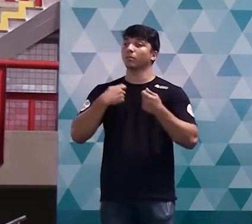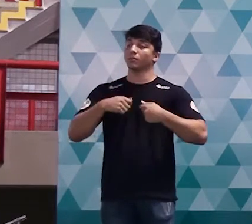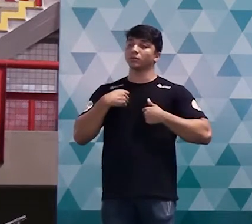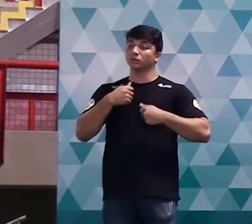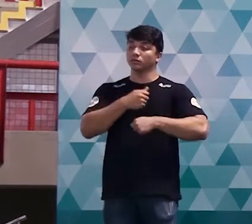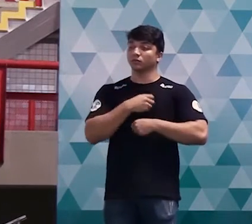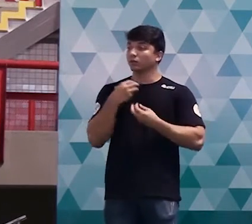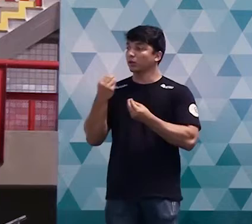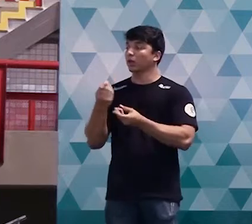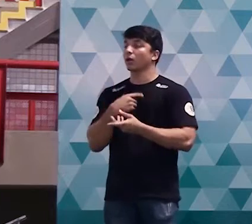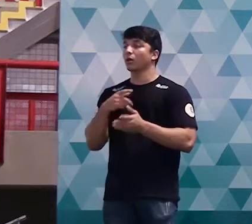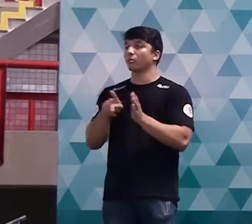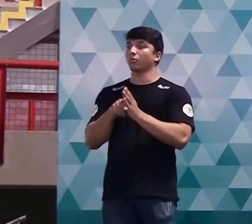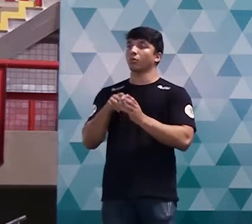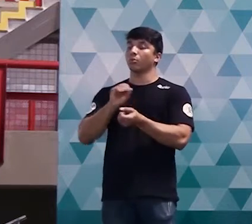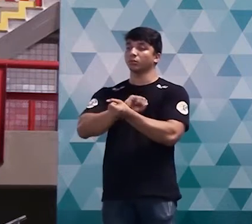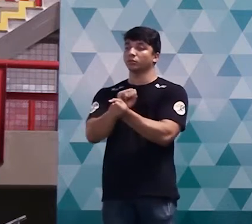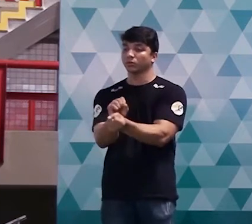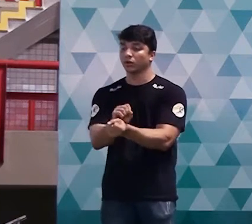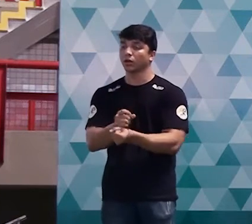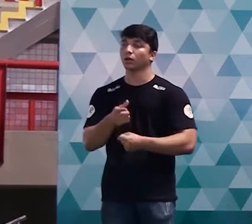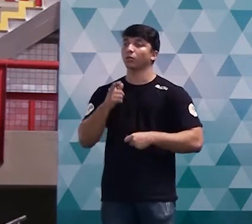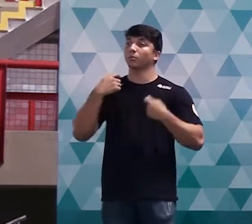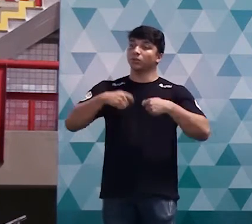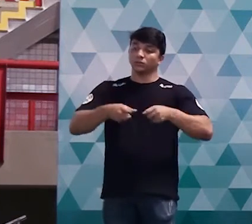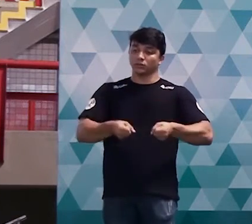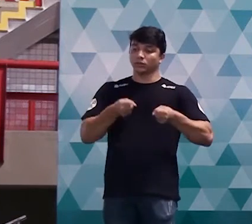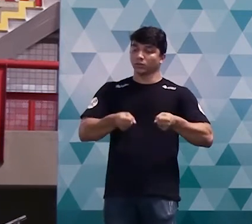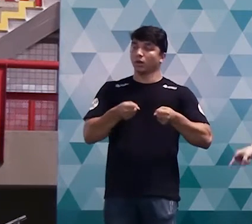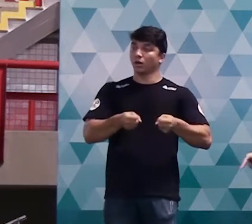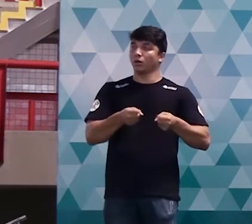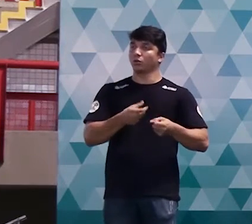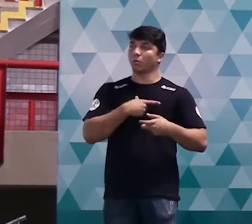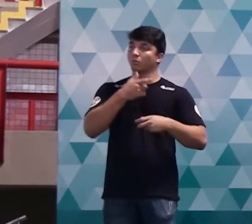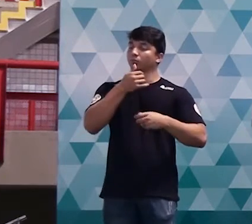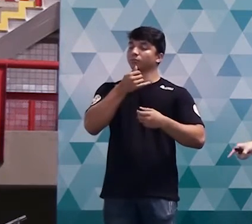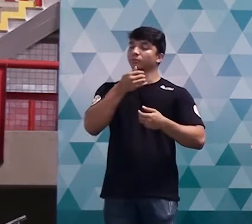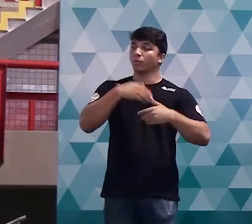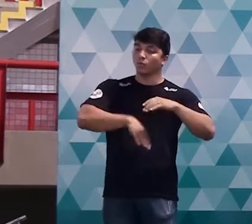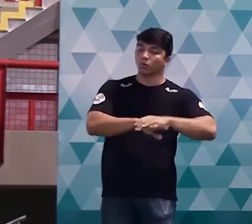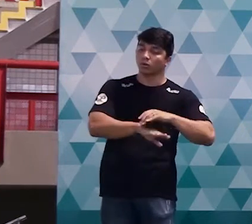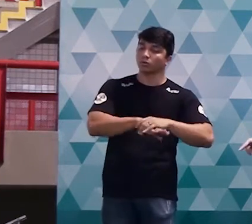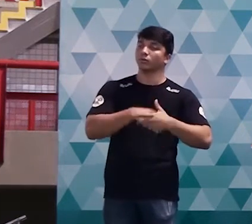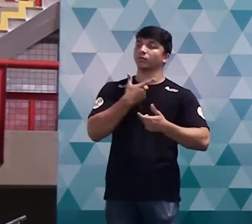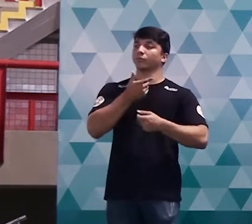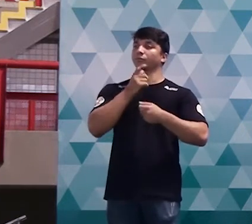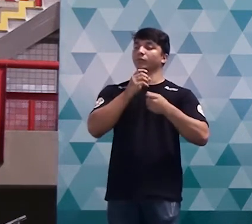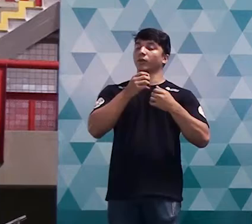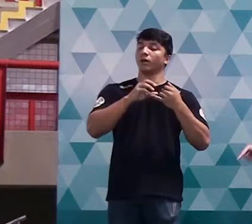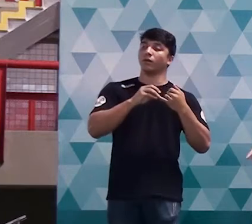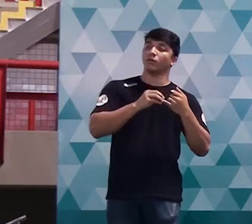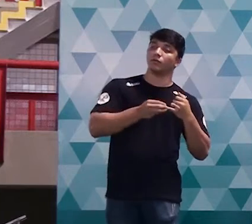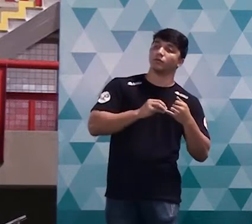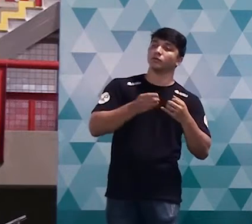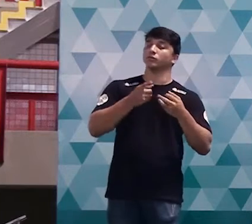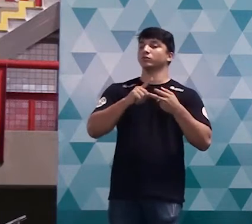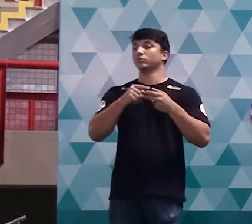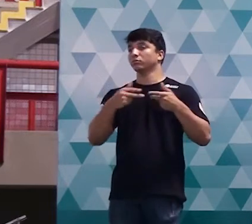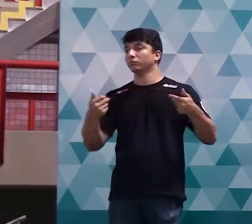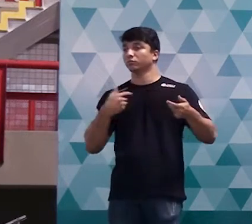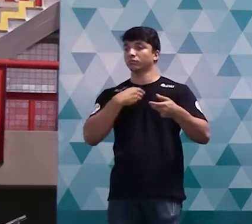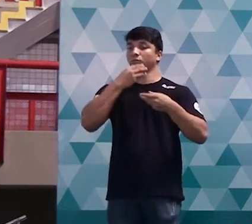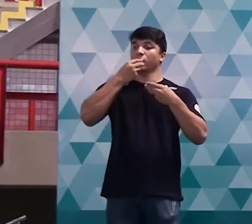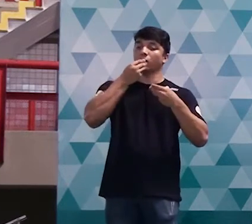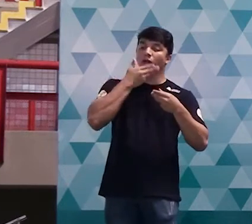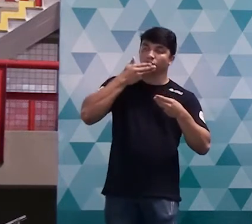os escravos, a gente precisa de saco para botar café, para botar feijão, para botar arroz, para botar açúcar, para botar os